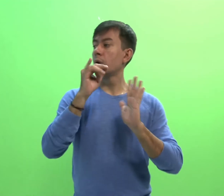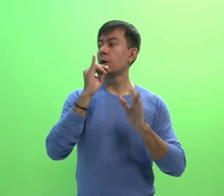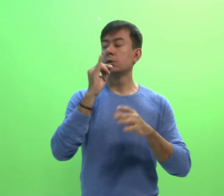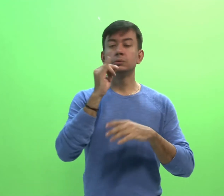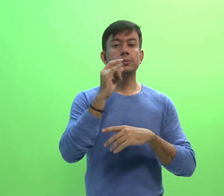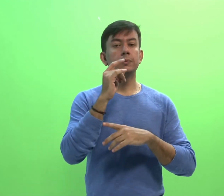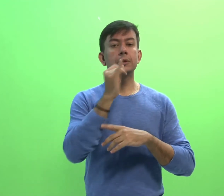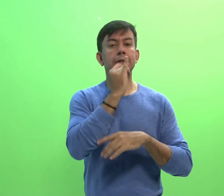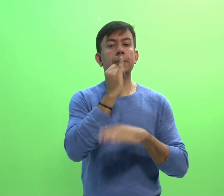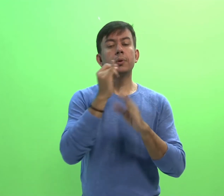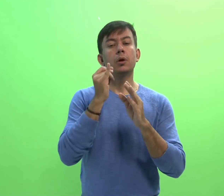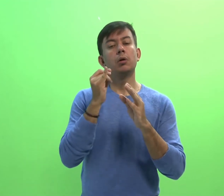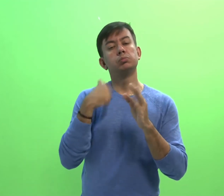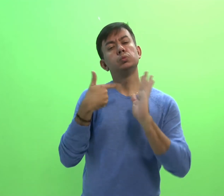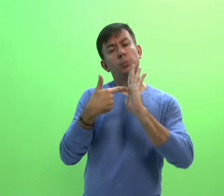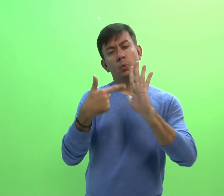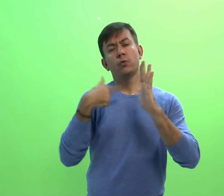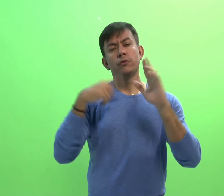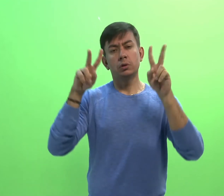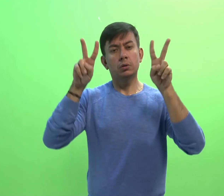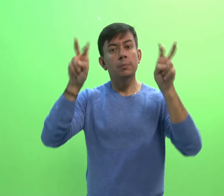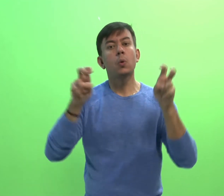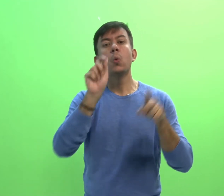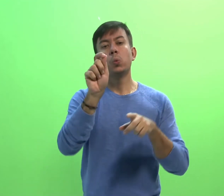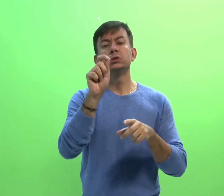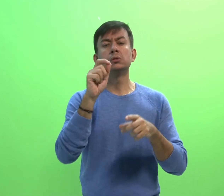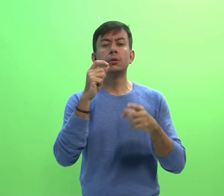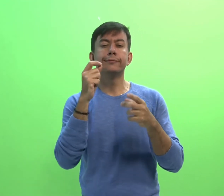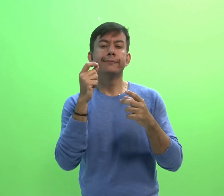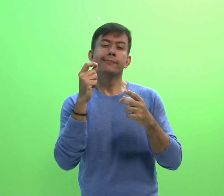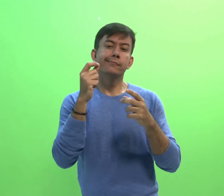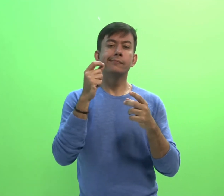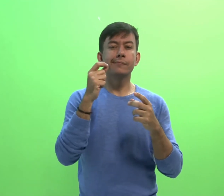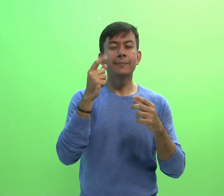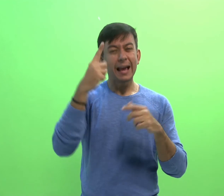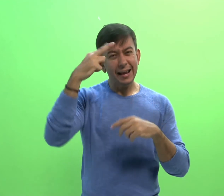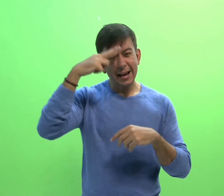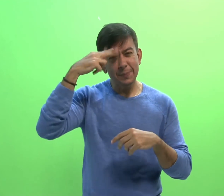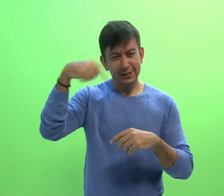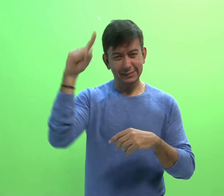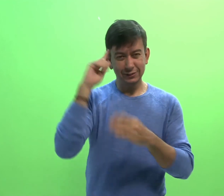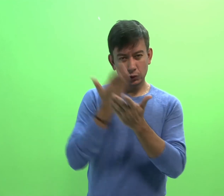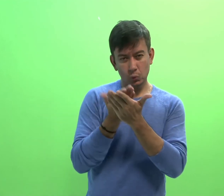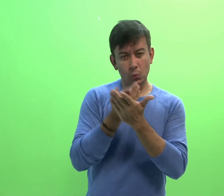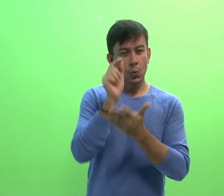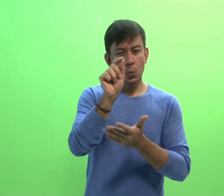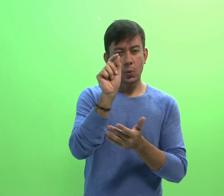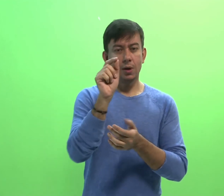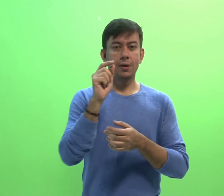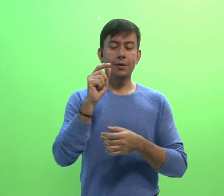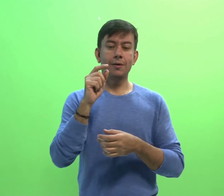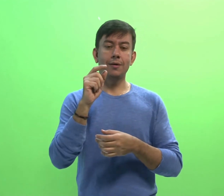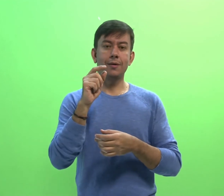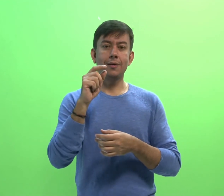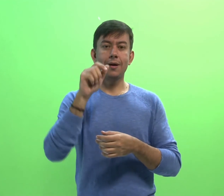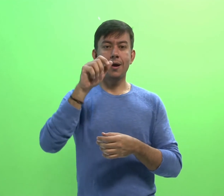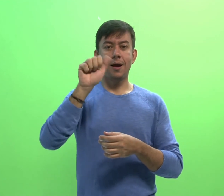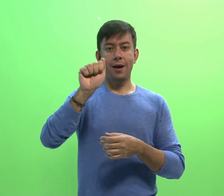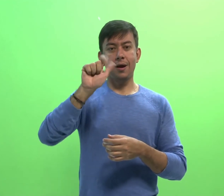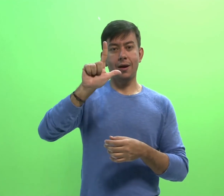Então, por exemplo, vou mostrar para vocês um tema. Se lembram dos nossos estudos